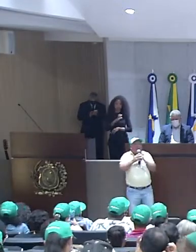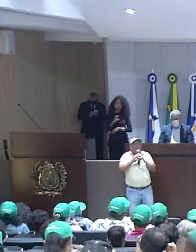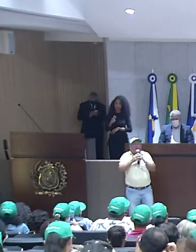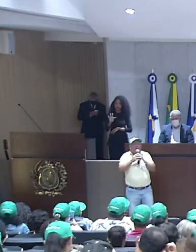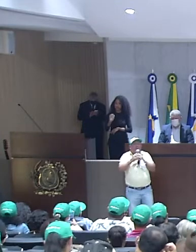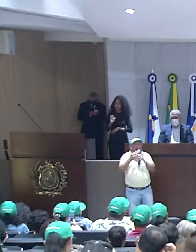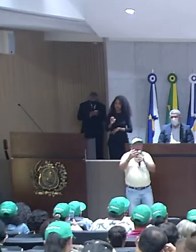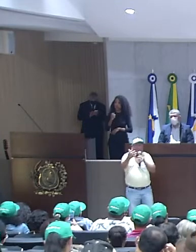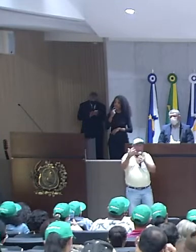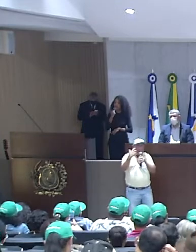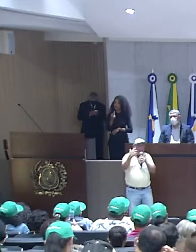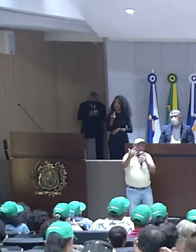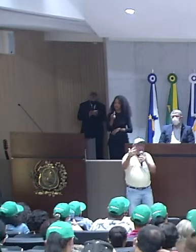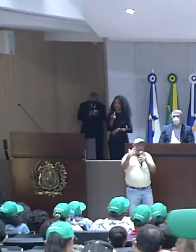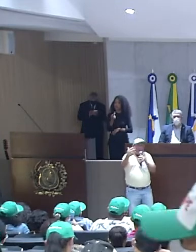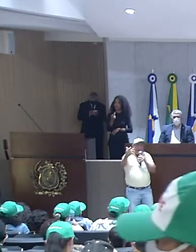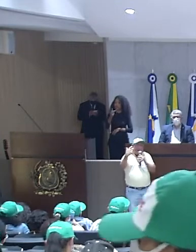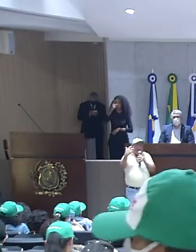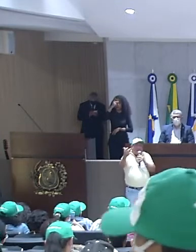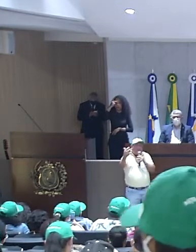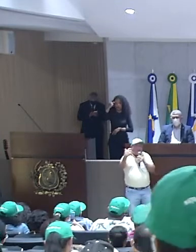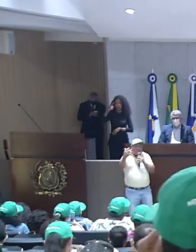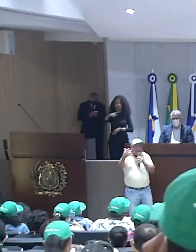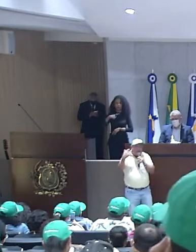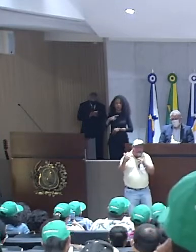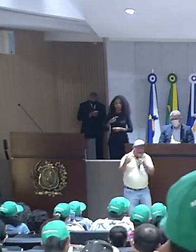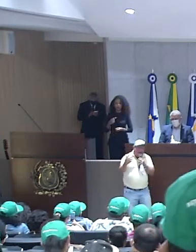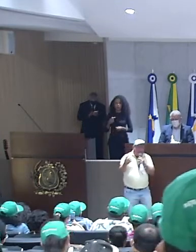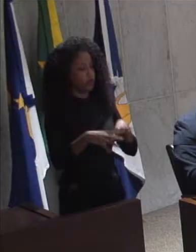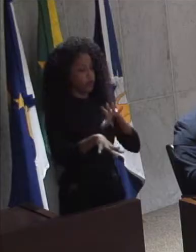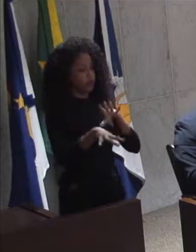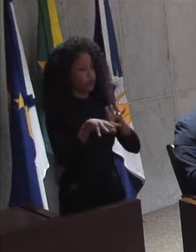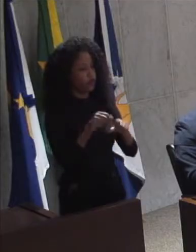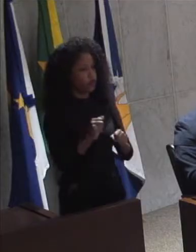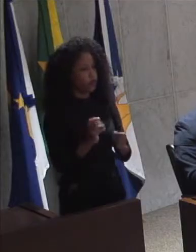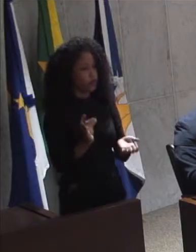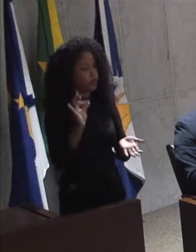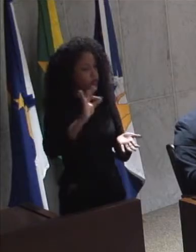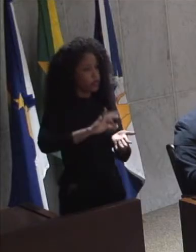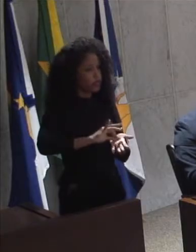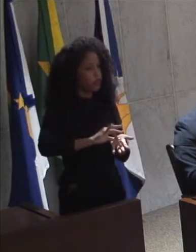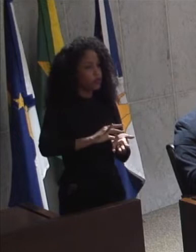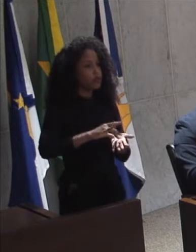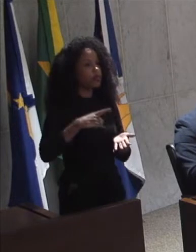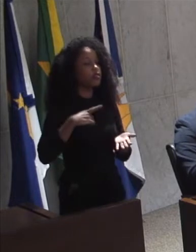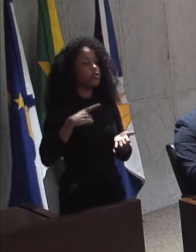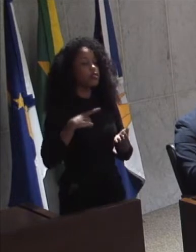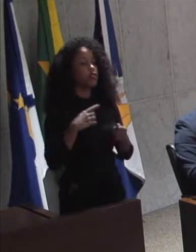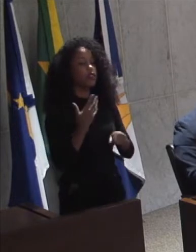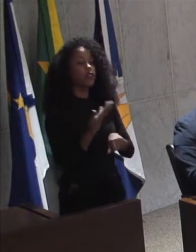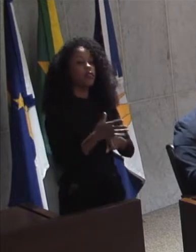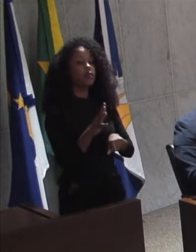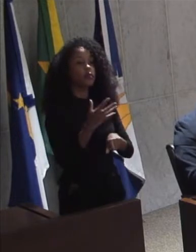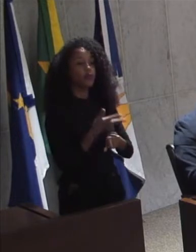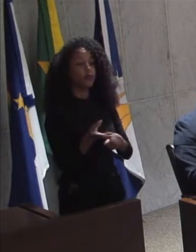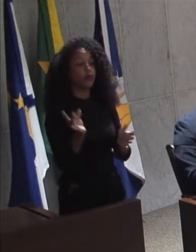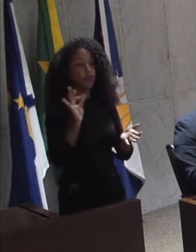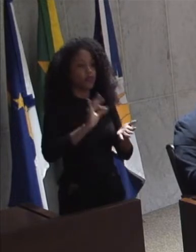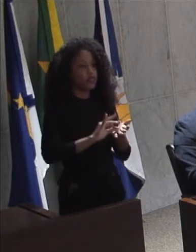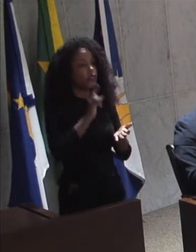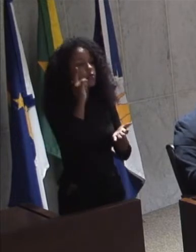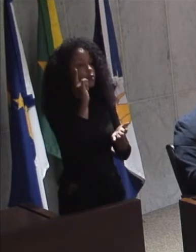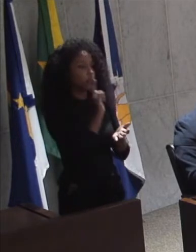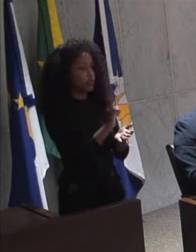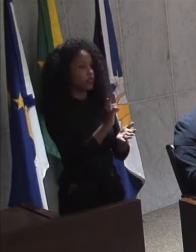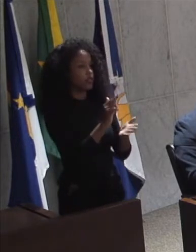as pessoas possam ter a capacitação de ter esta realidade para poder